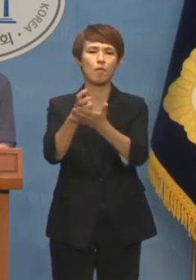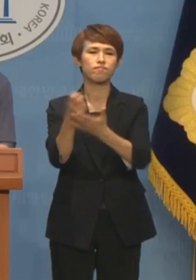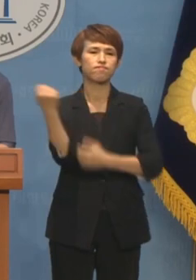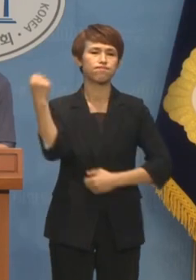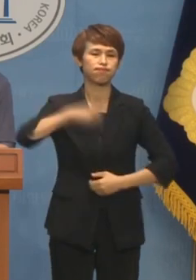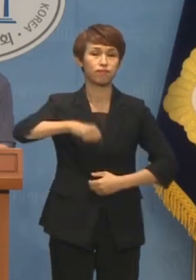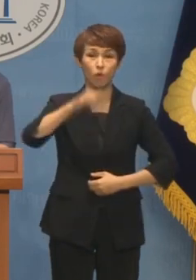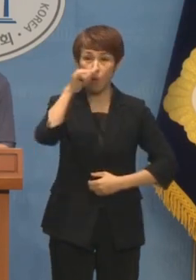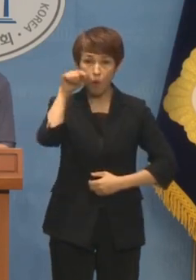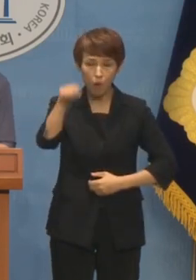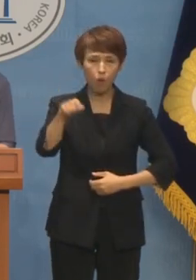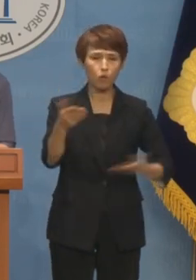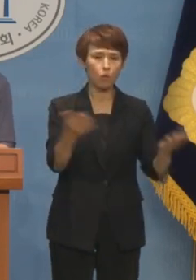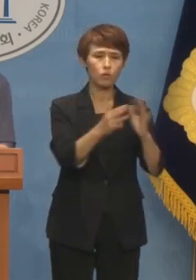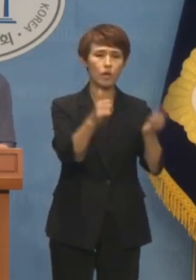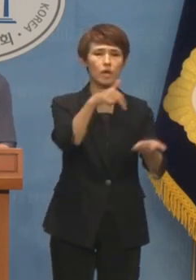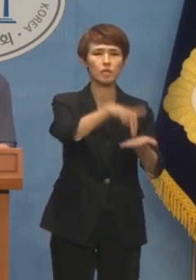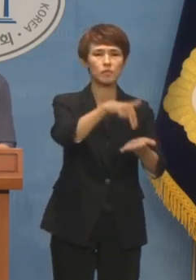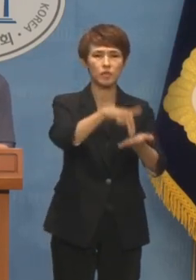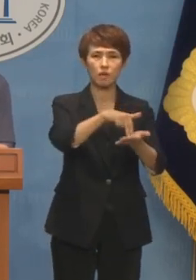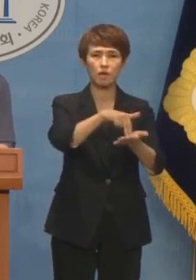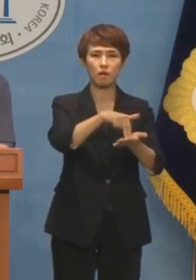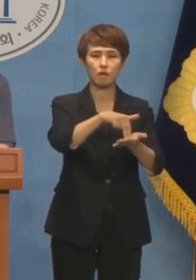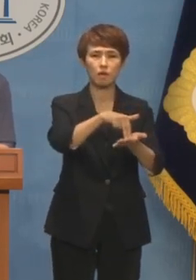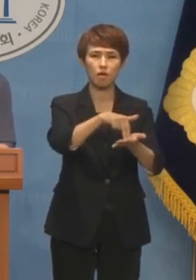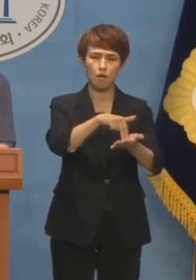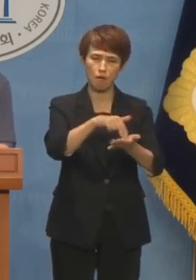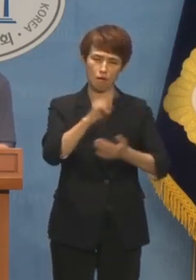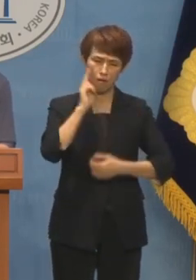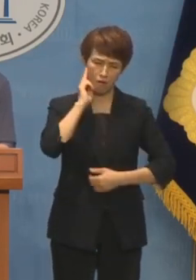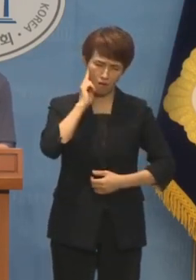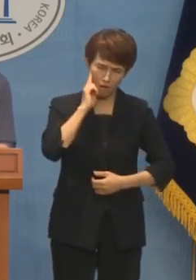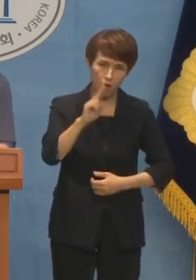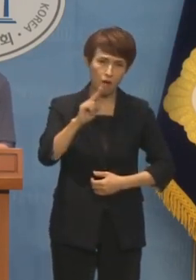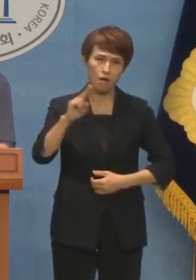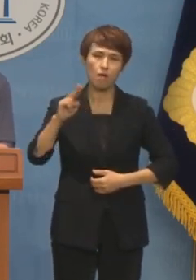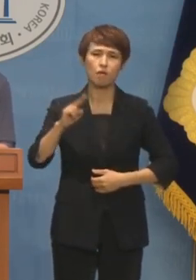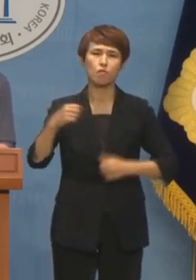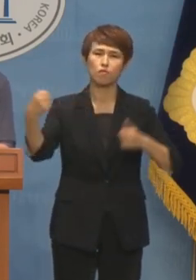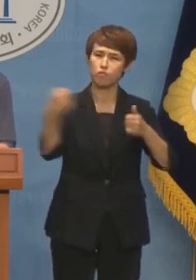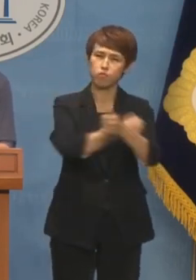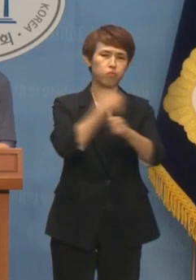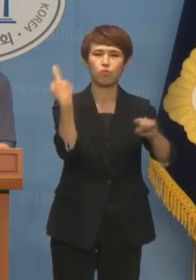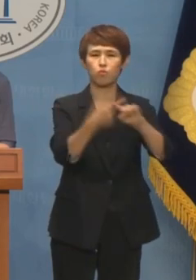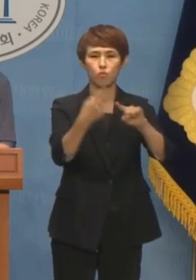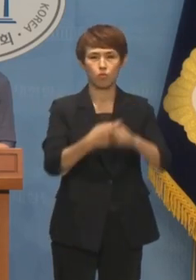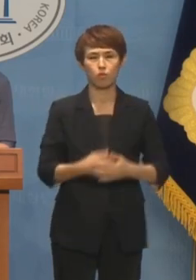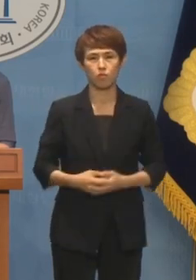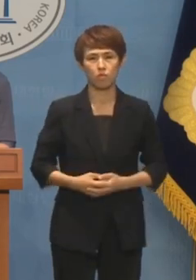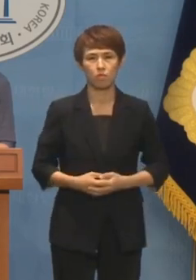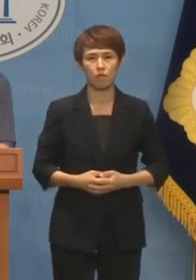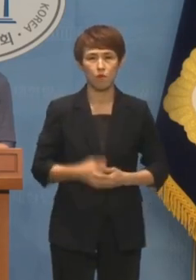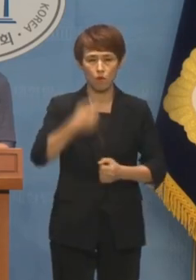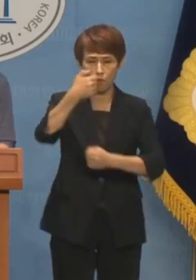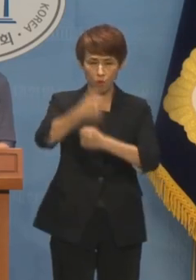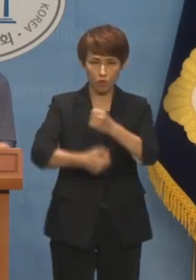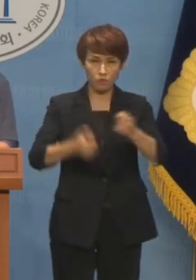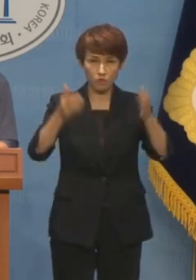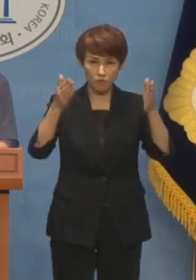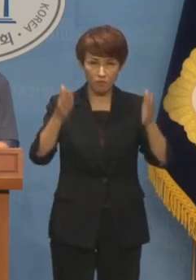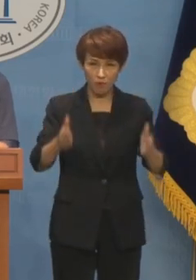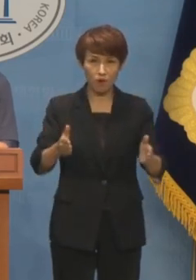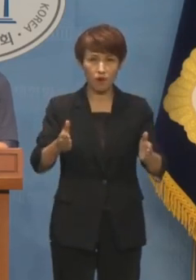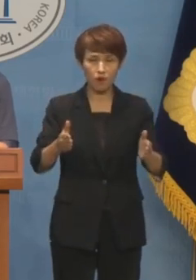우리 노동자들에게는 일방적이고도 끔찍한 폭력이었습니다. 반세기 동안 이어졌던